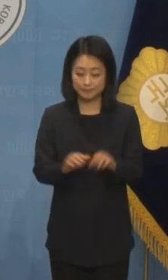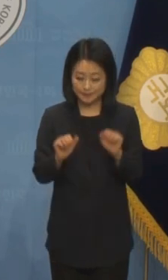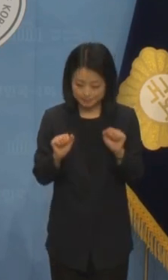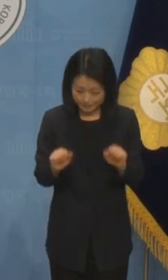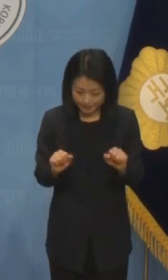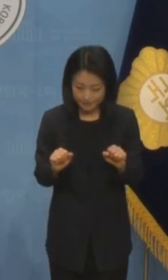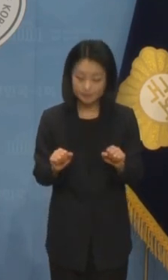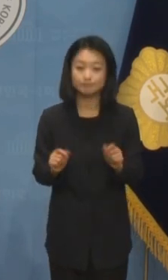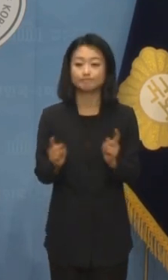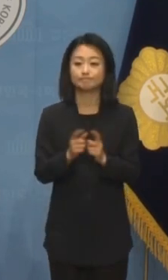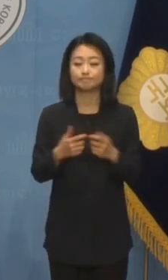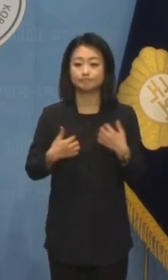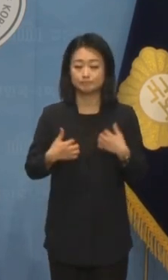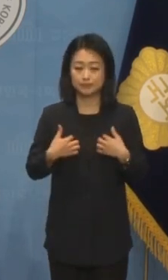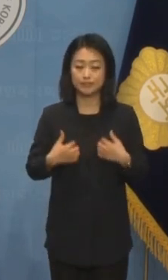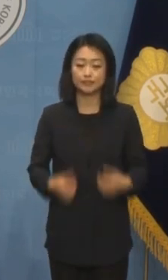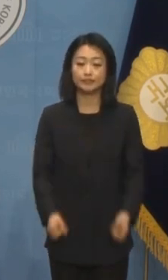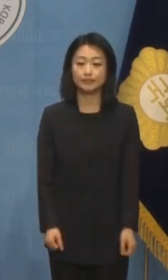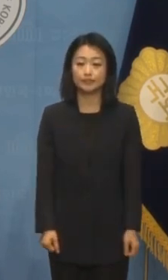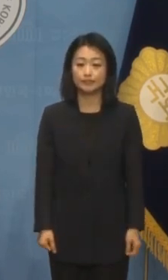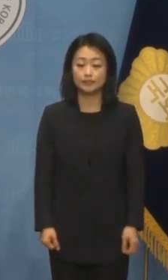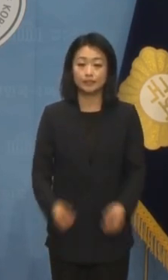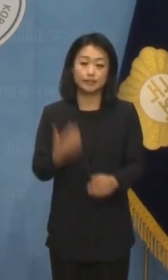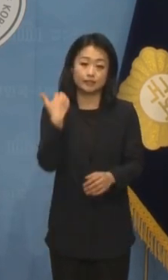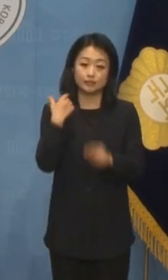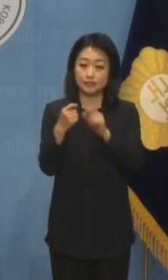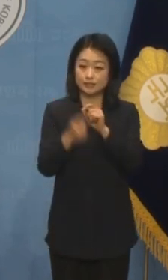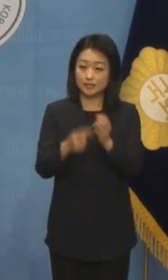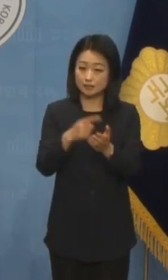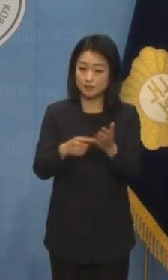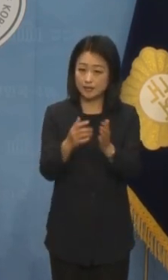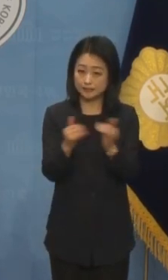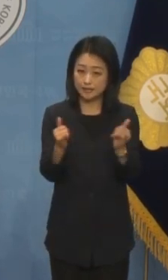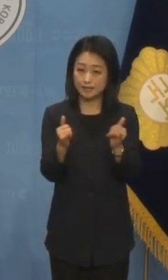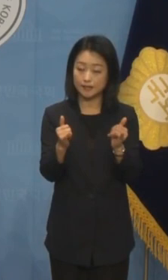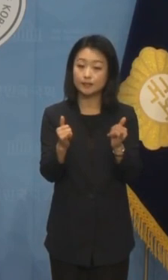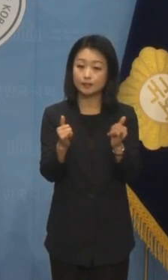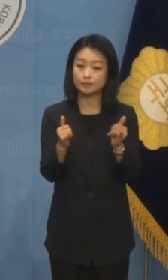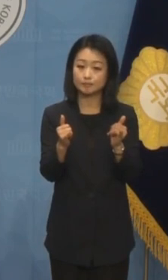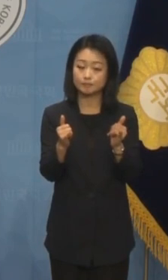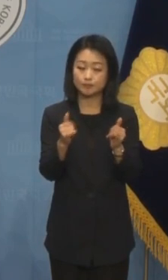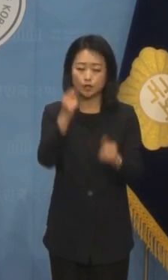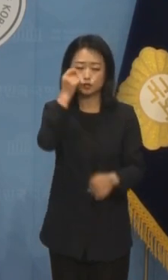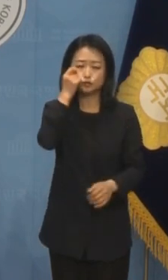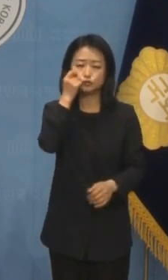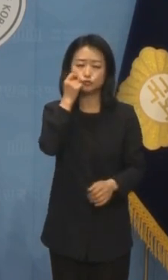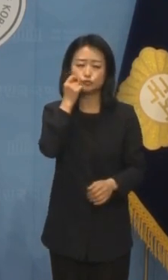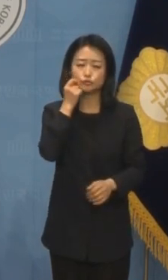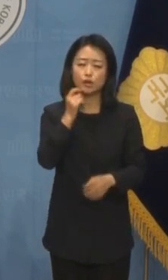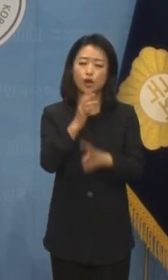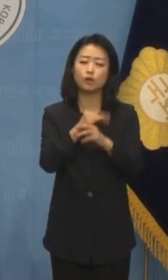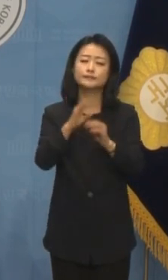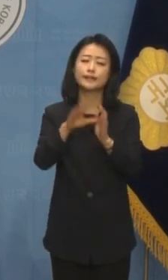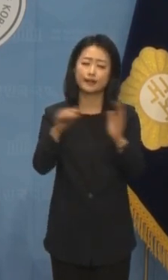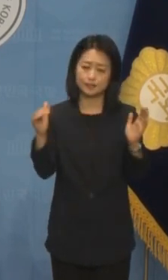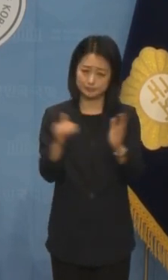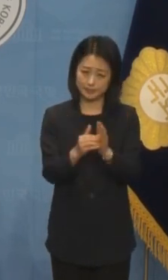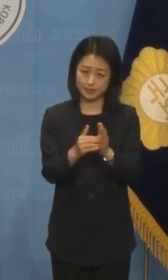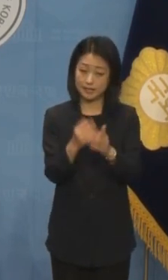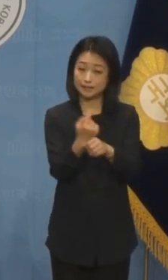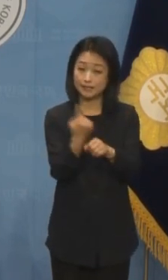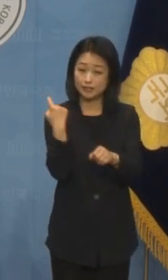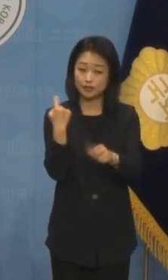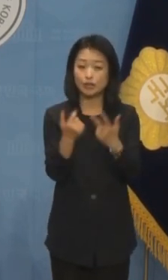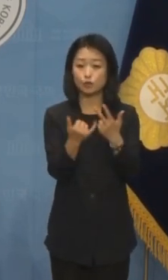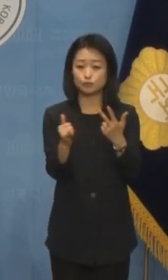안녕하십니까. 안상미입니다. 전세 사기 피해자들은 도대체 언제까지 울어야 합니까? 작년에만 7분의 전세